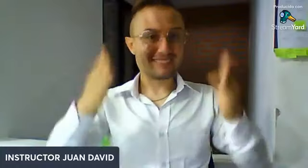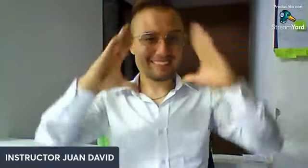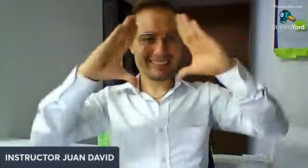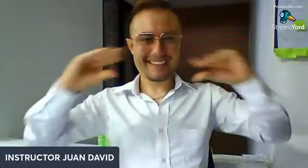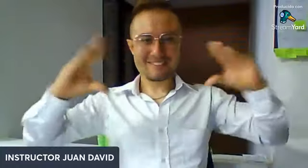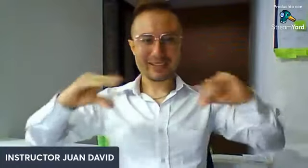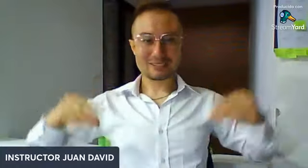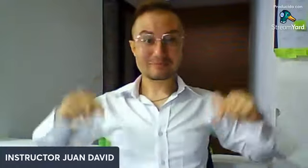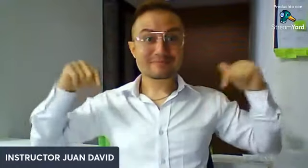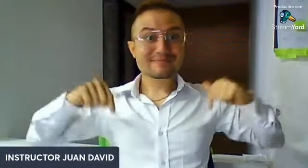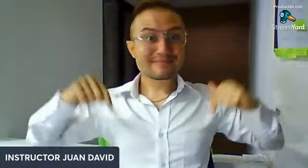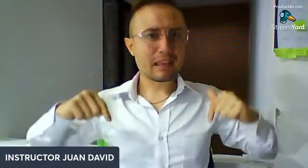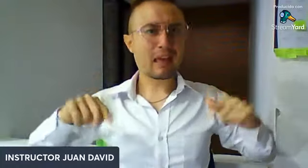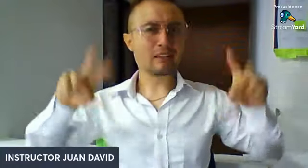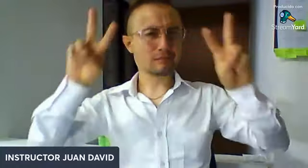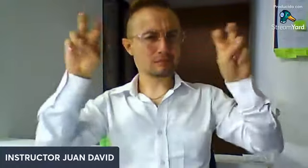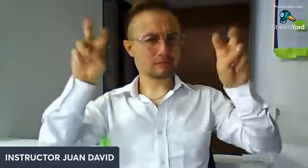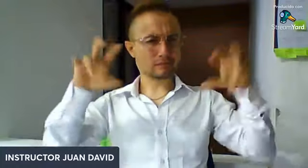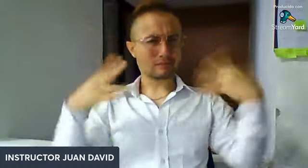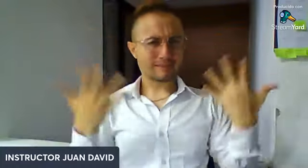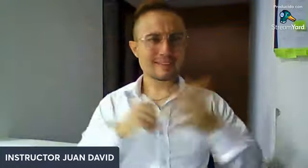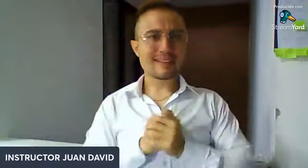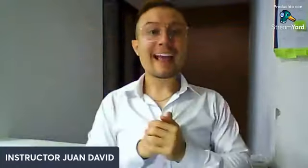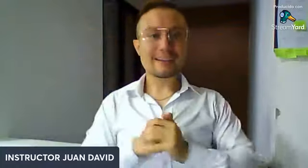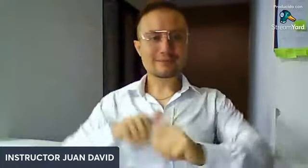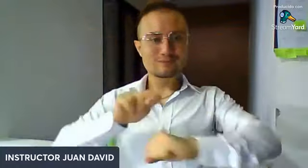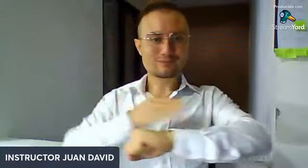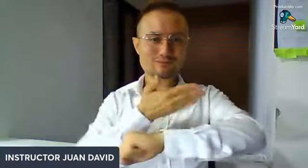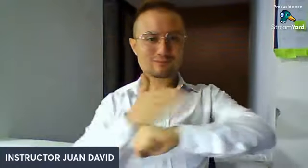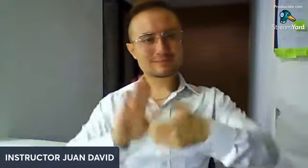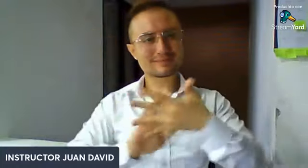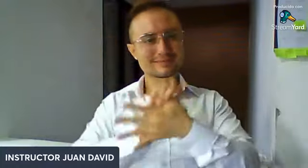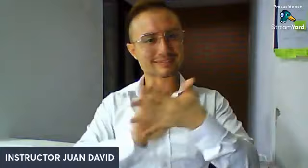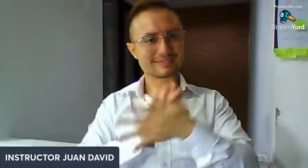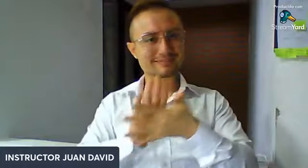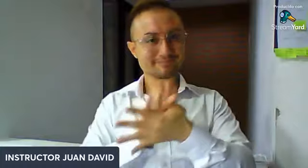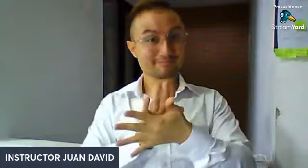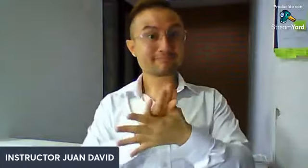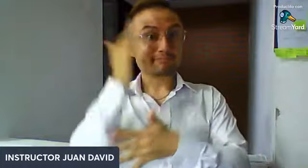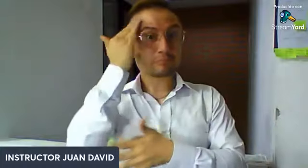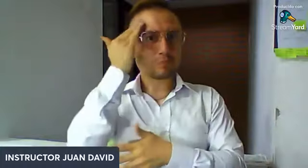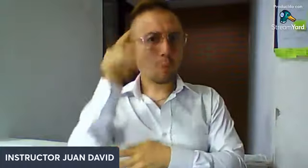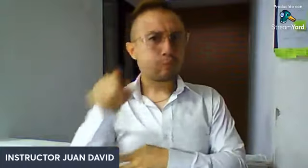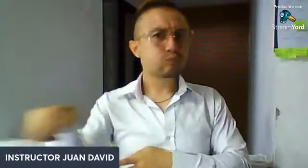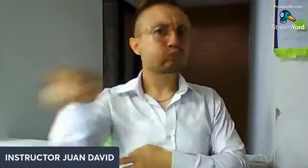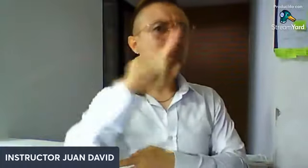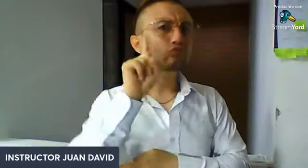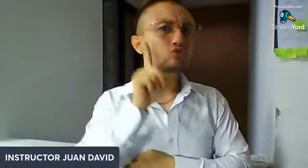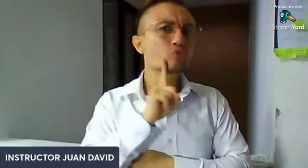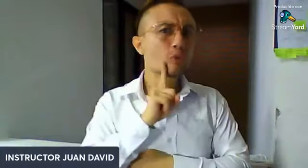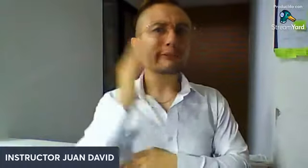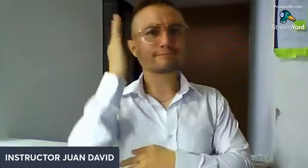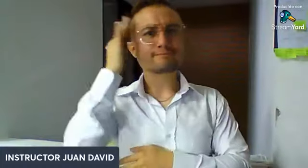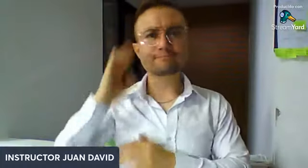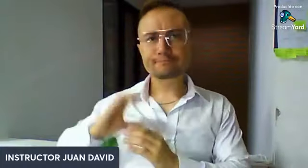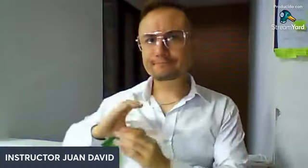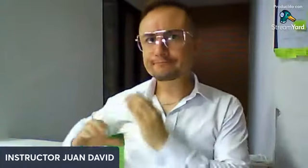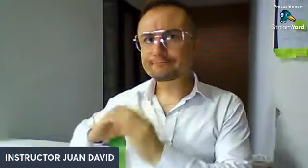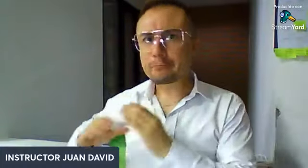ingresando. Un saludito, muy juiciosos los que están comentando. Hoy vamos a hablar de un tema navideño y vamos a pues, dar vocabulario.